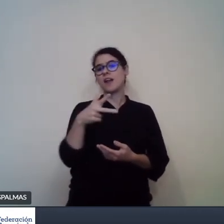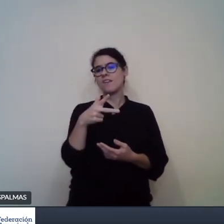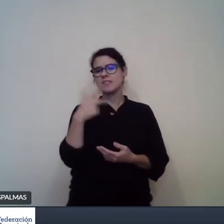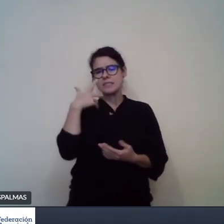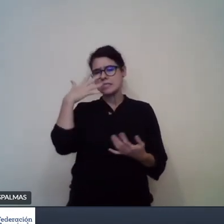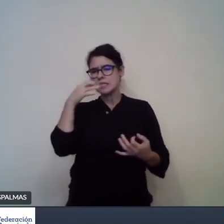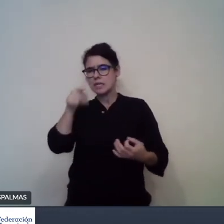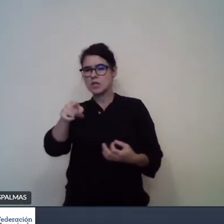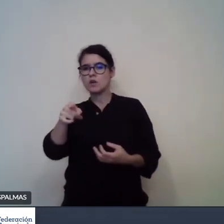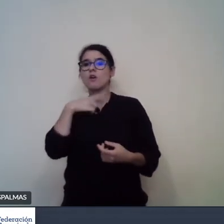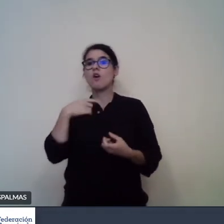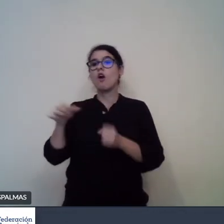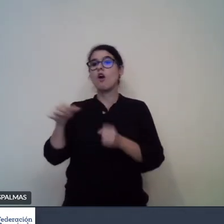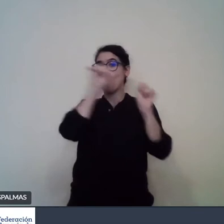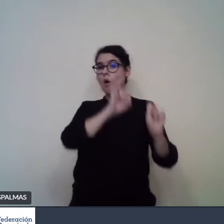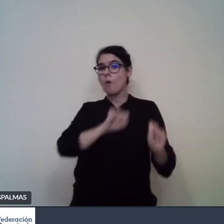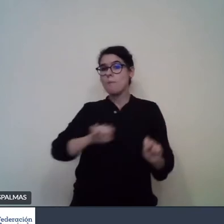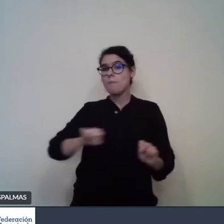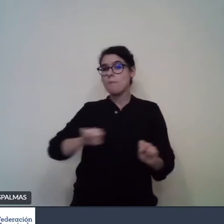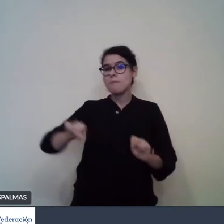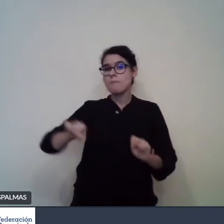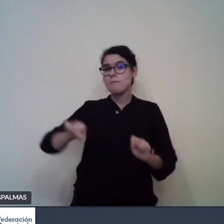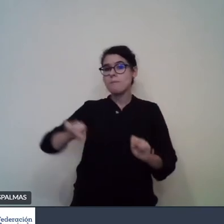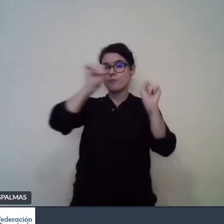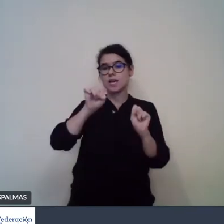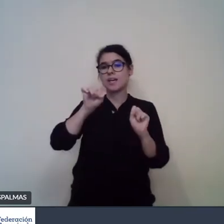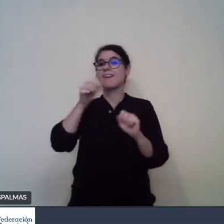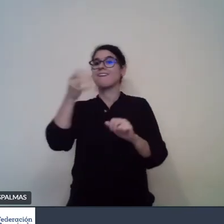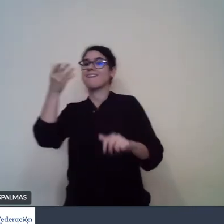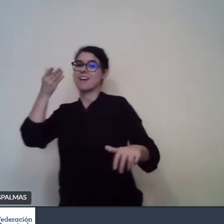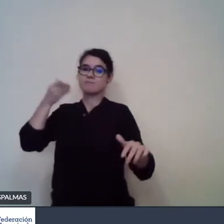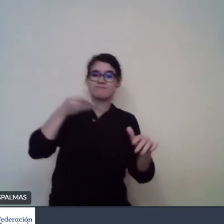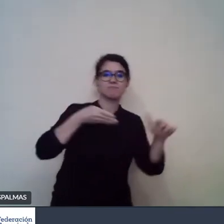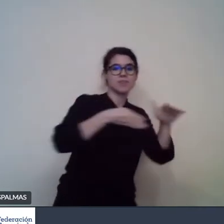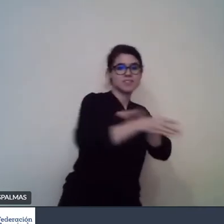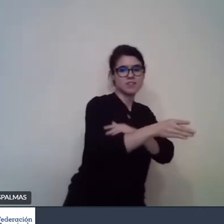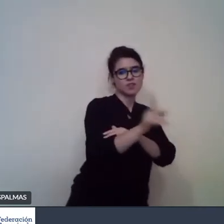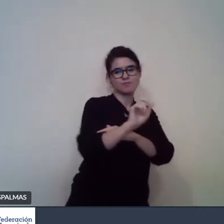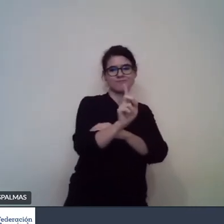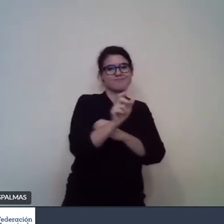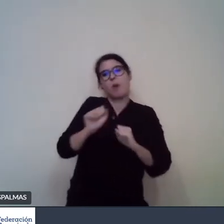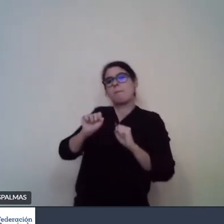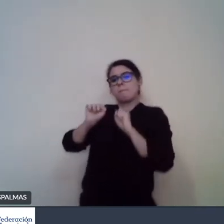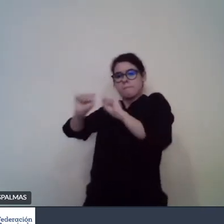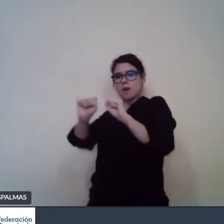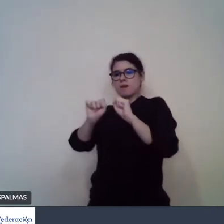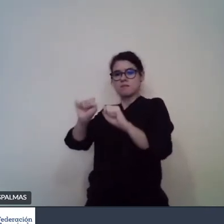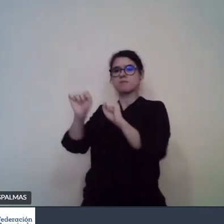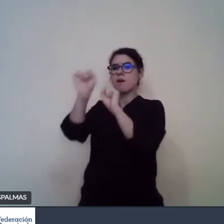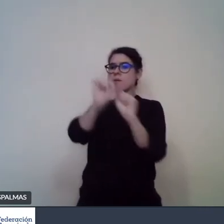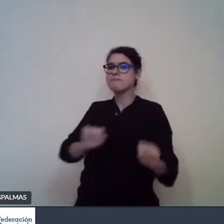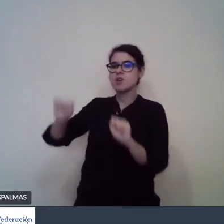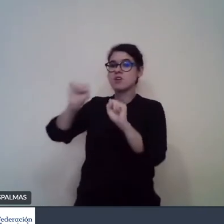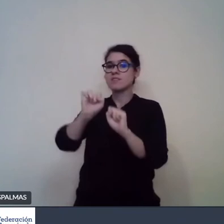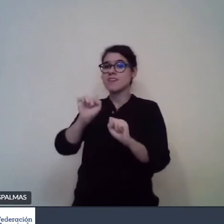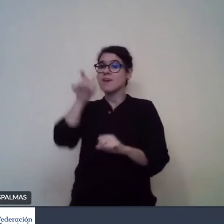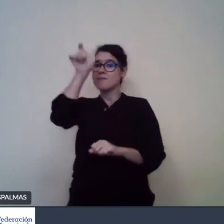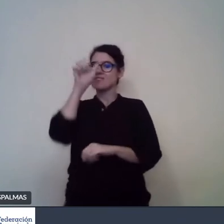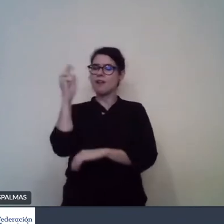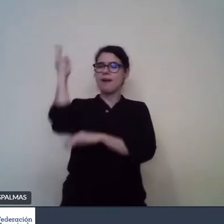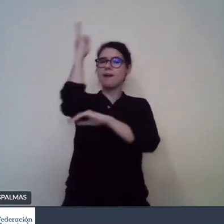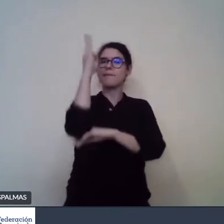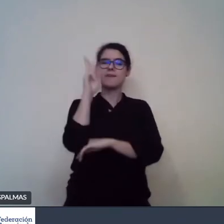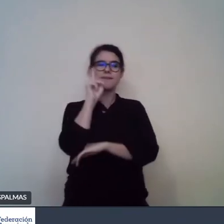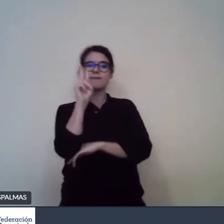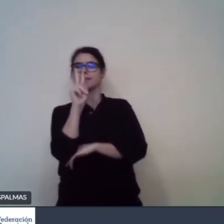está protegiendo la continuación, perdón, la penetración del reject del bloqueo directo, y el pivot lo que hace es leer la situación